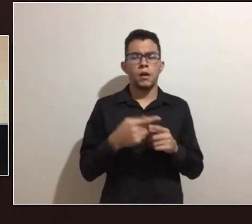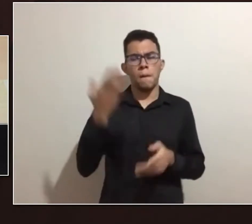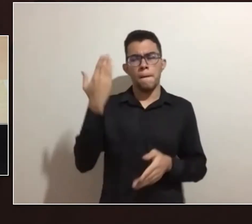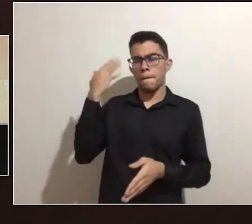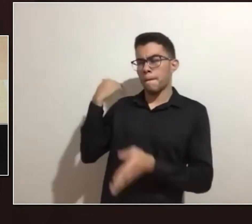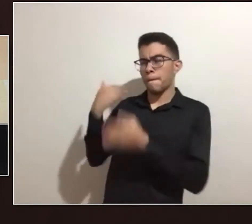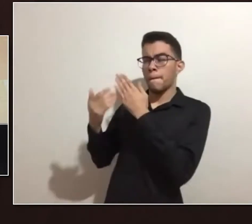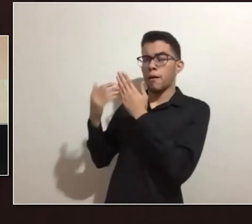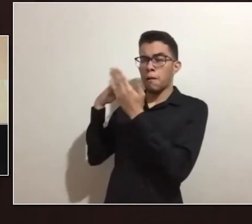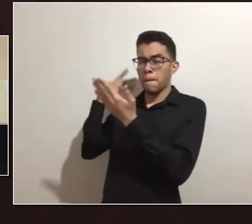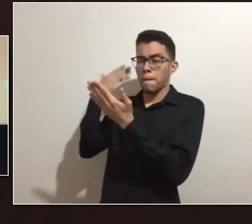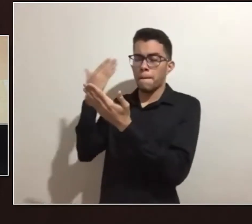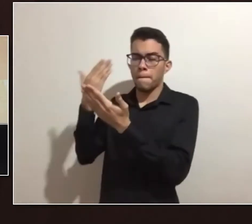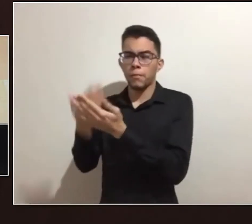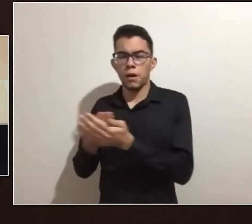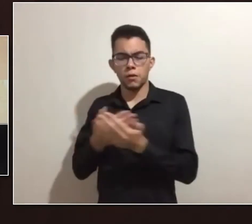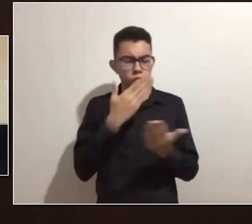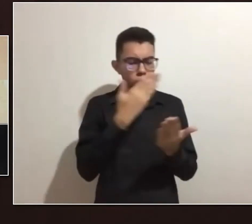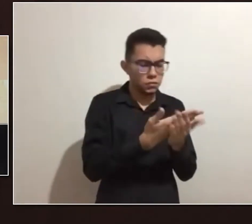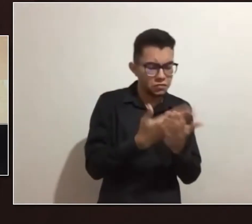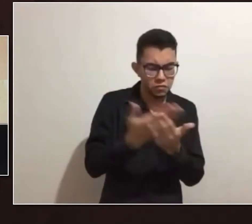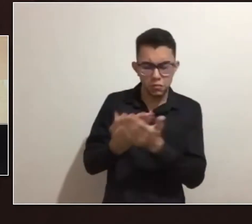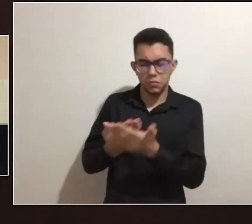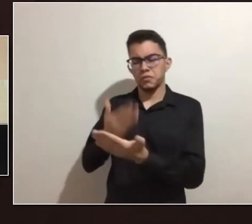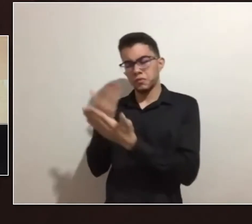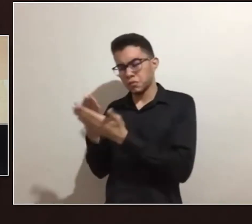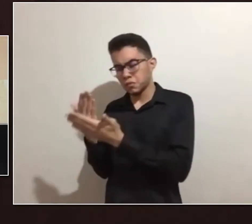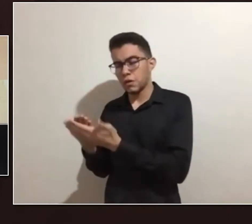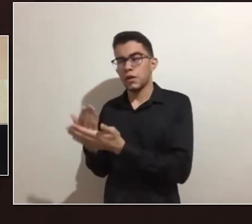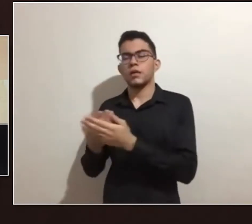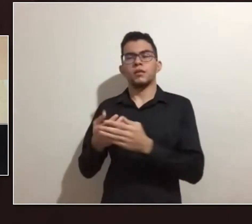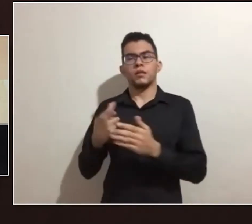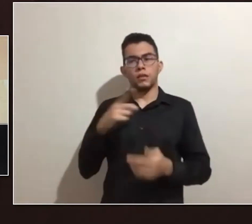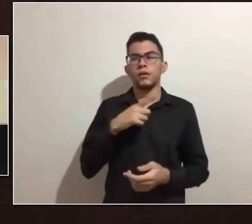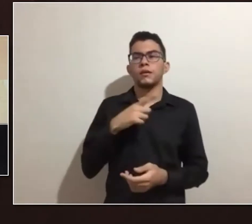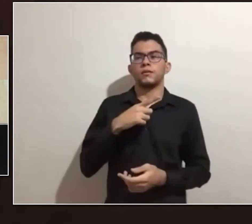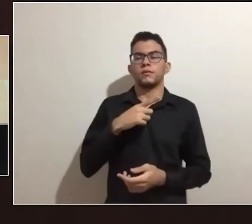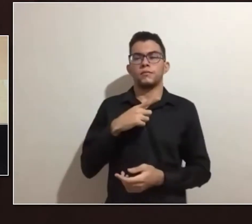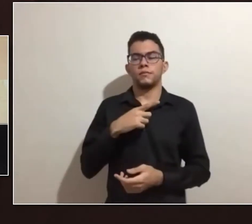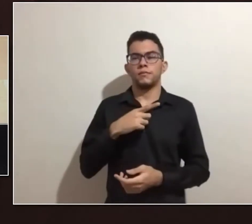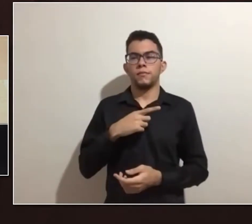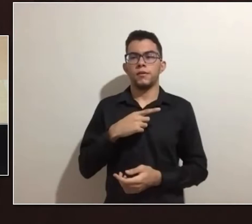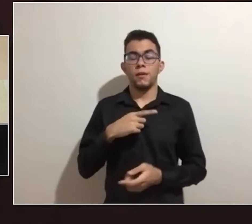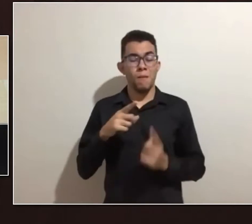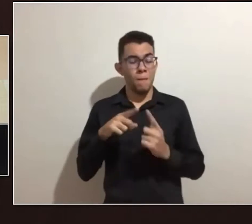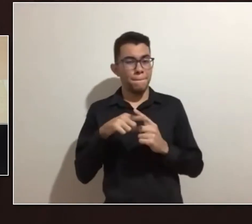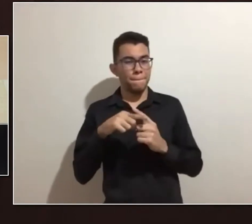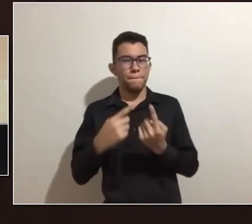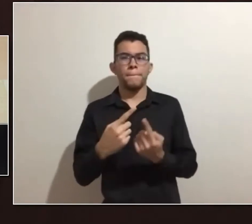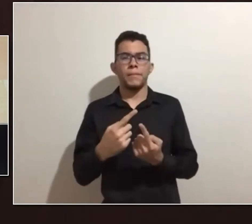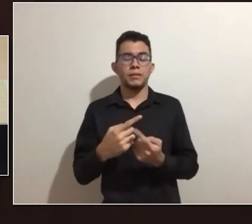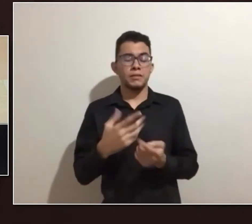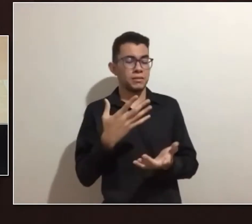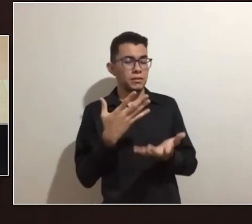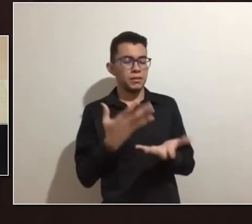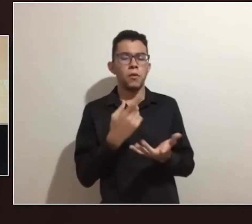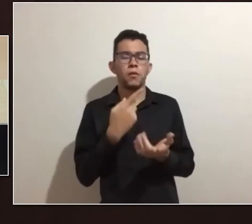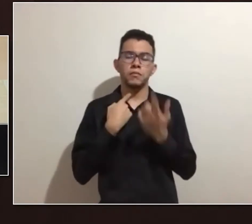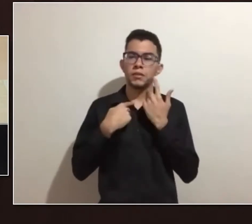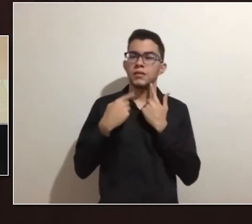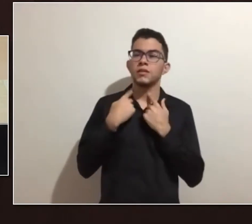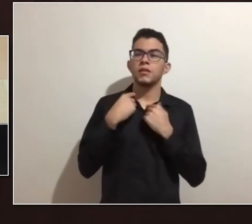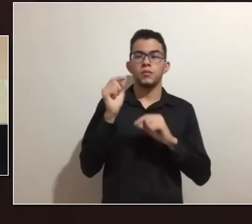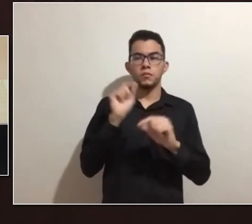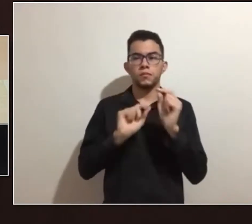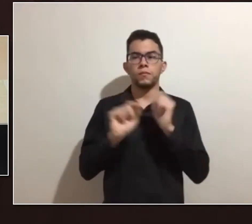passado e nós já ganhamos muito com relação a esses estudos. Mas a minha intenção, queridos irmãos, é